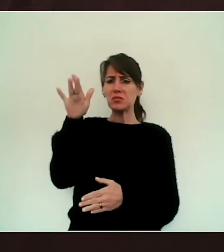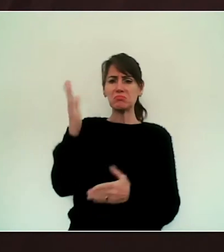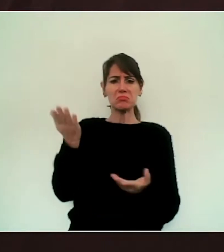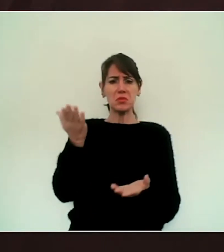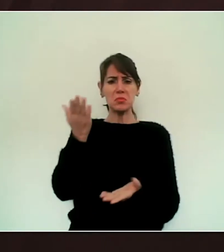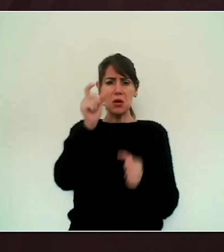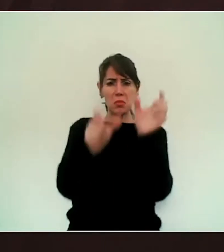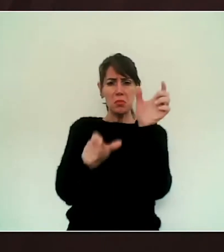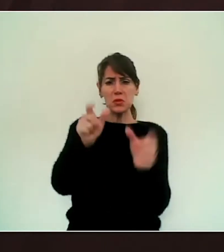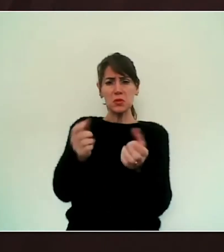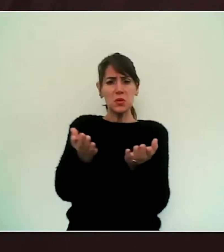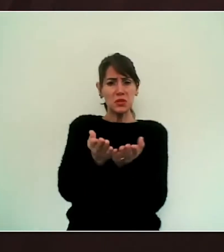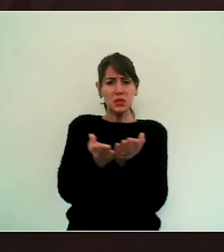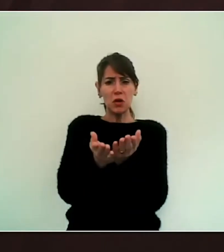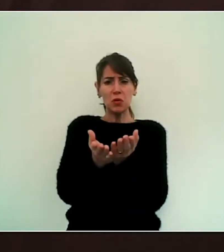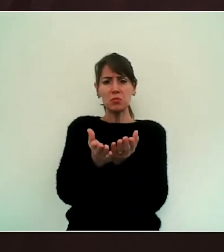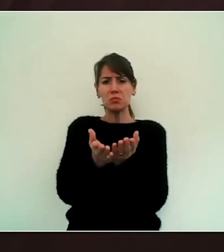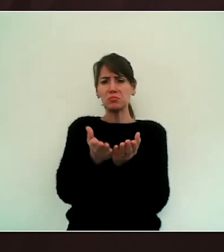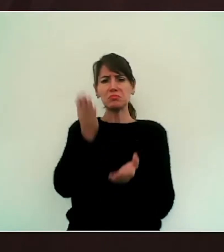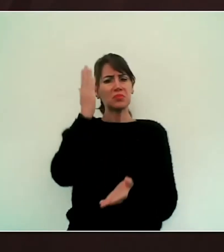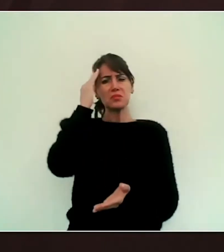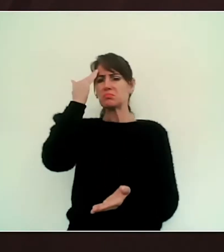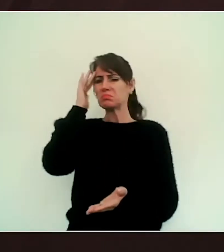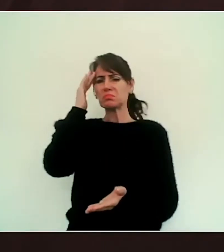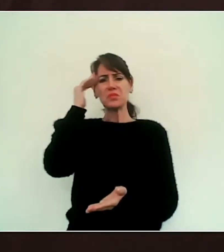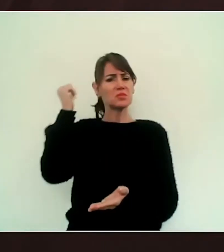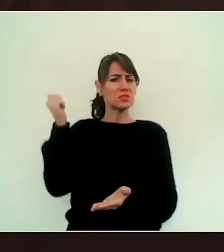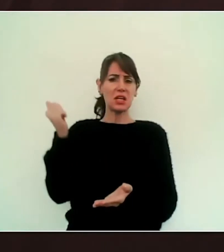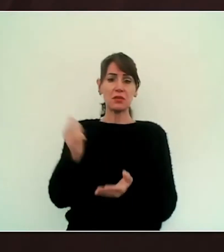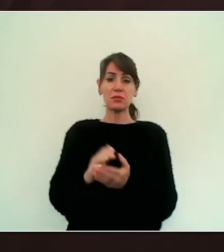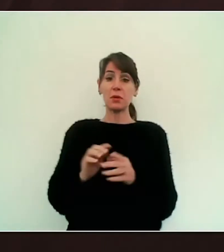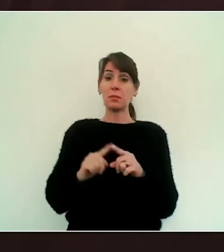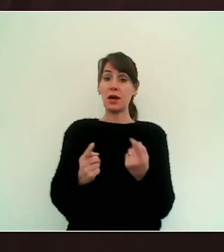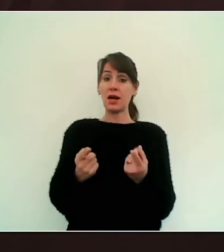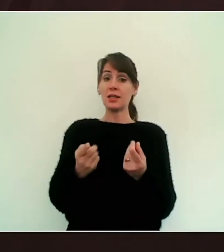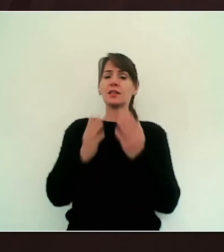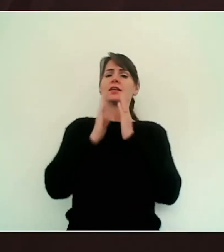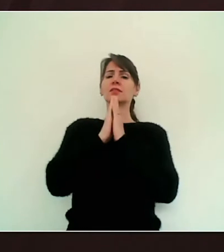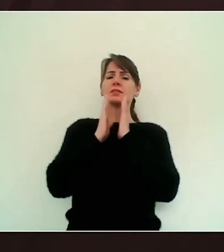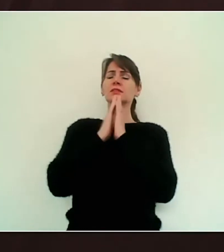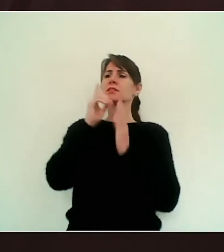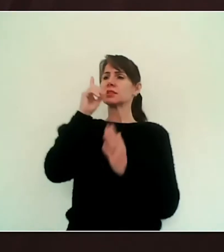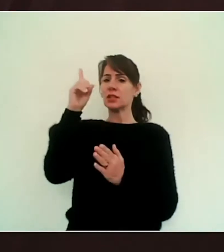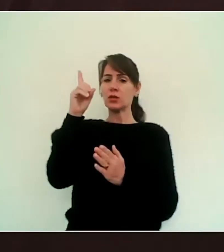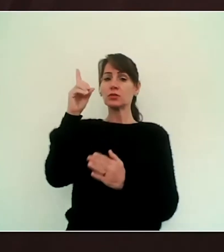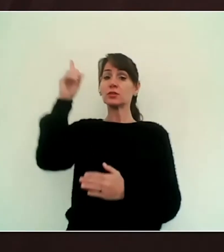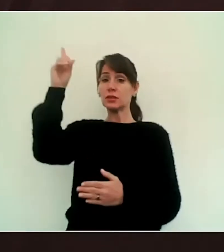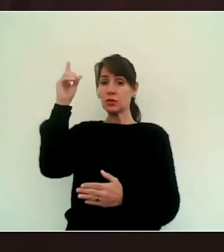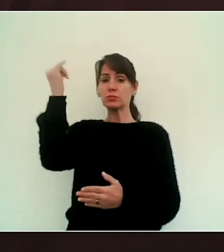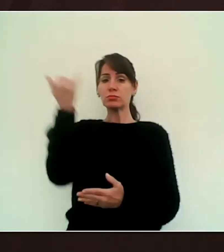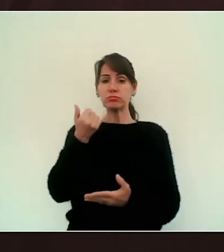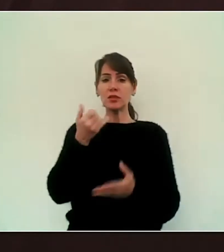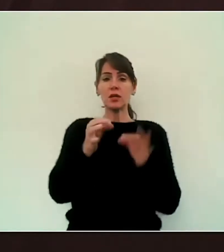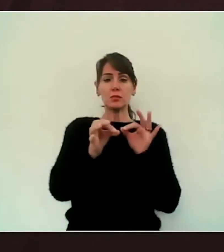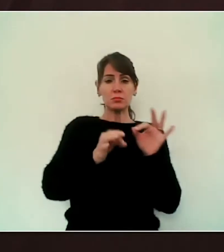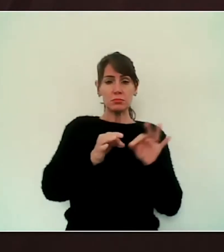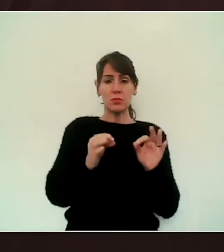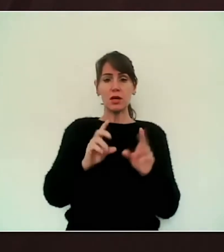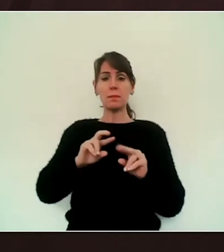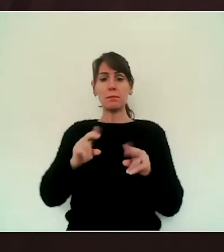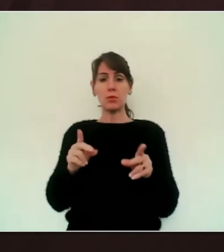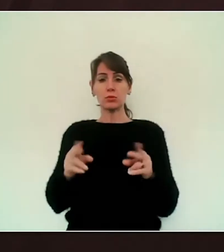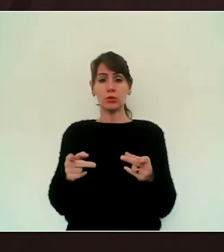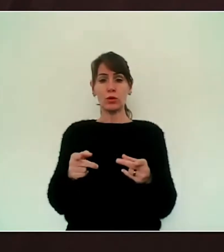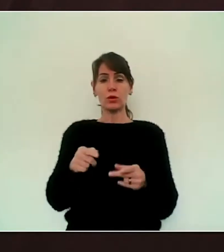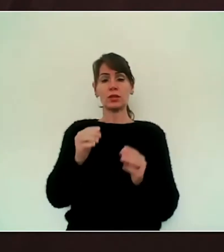Mas graças a Deus, Deus restaurou isso do nosso meio. Nós temos a palavra, a fonte certa da palavra,